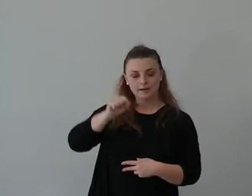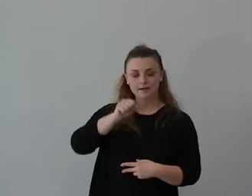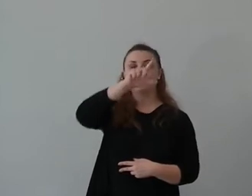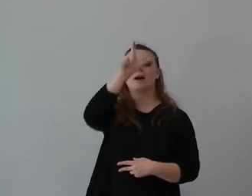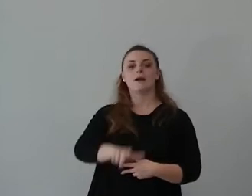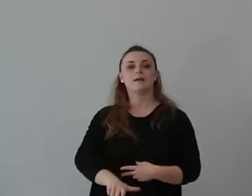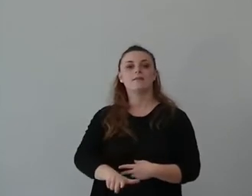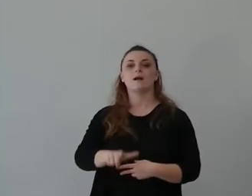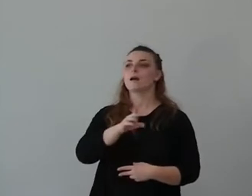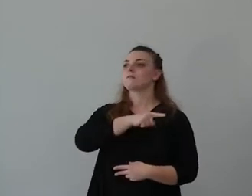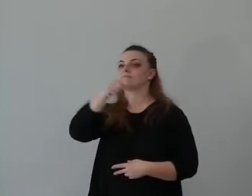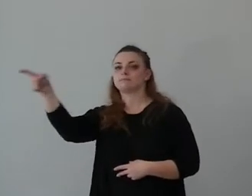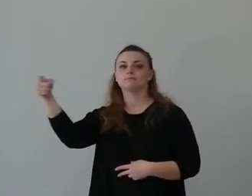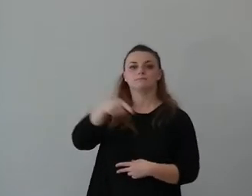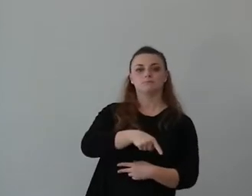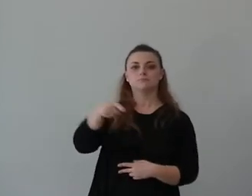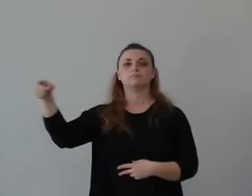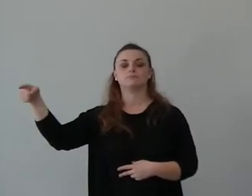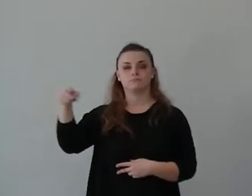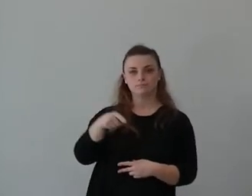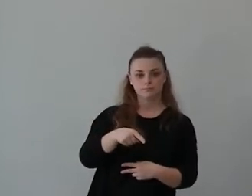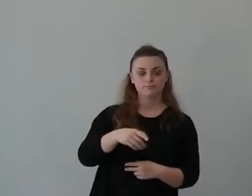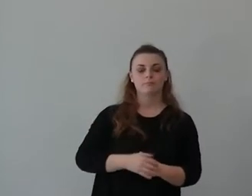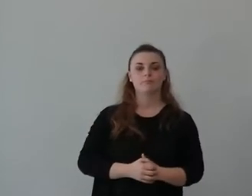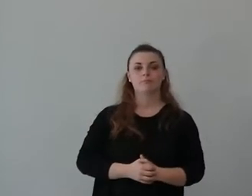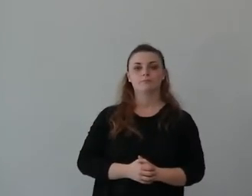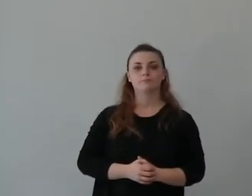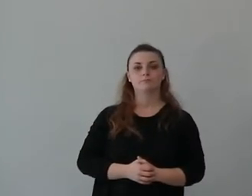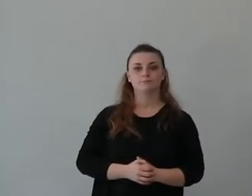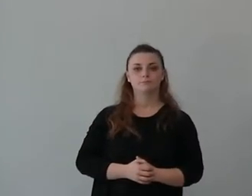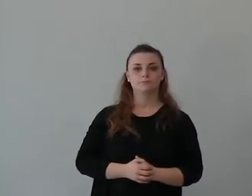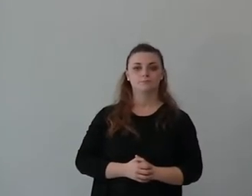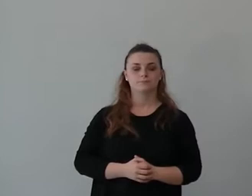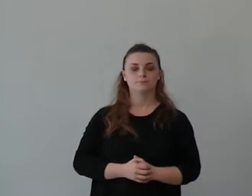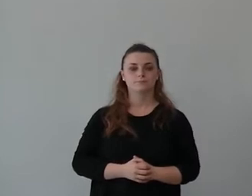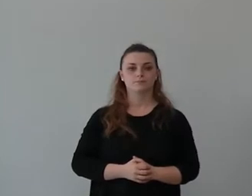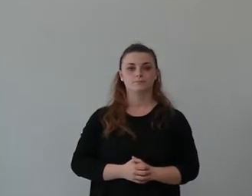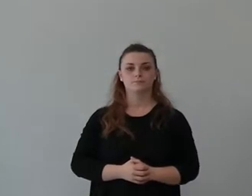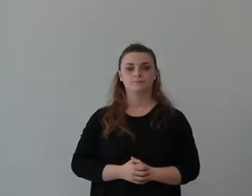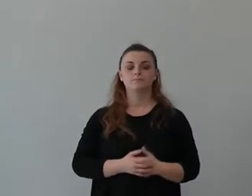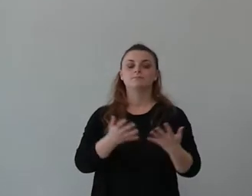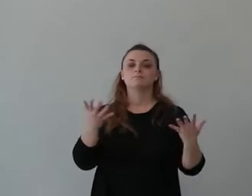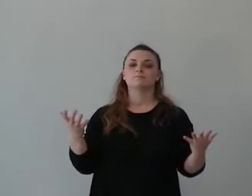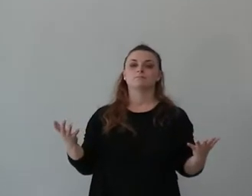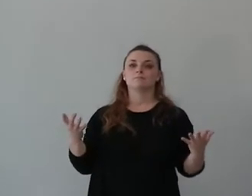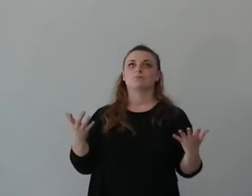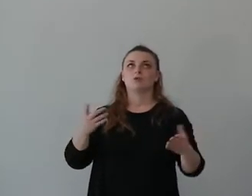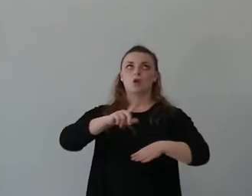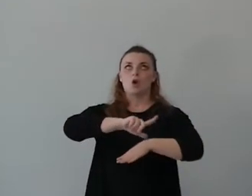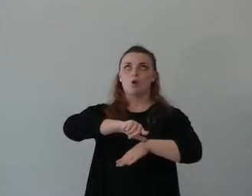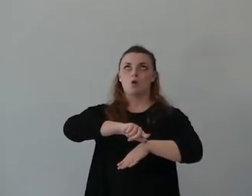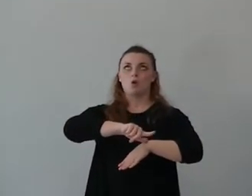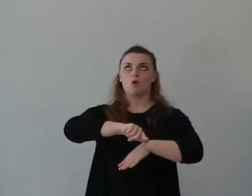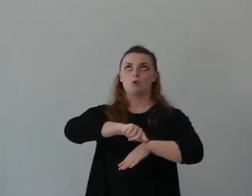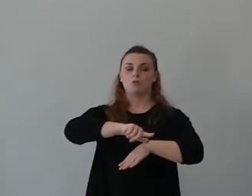We were in the same city, but same time zone, so we could talk on the phone more. Ci trovavamo nello stesso fuso orario, almeno, non nello